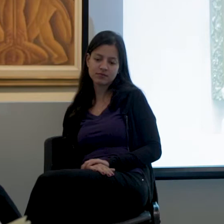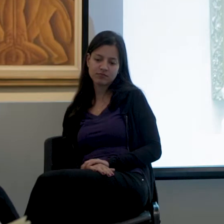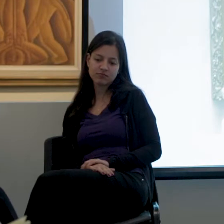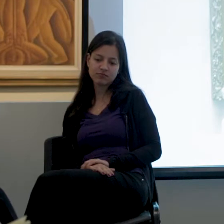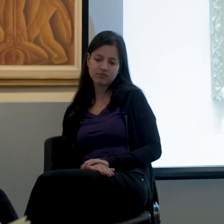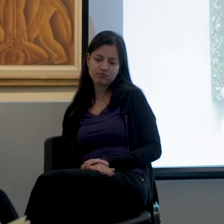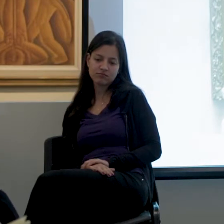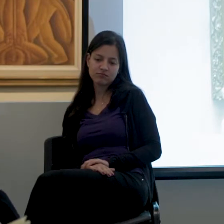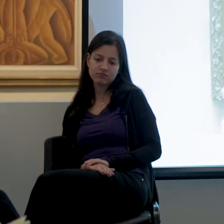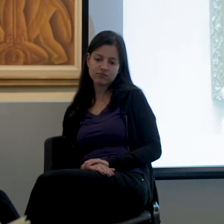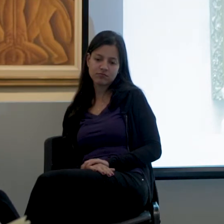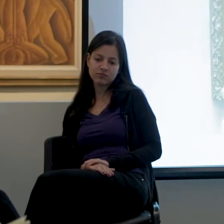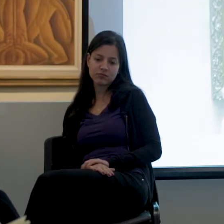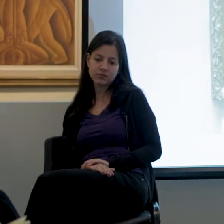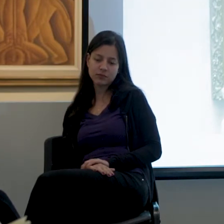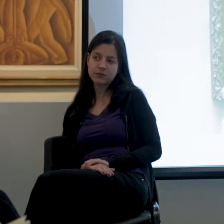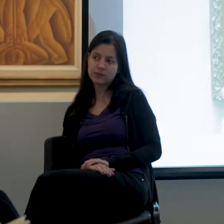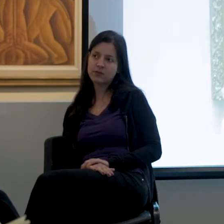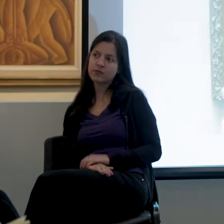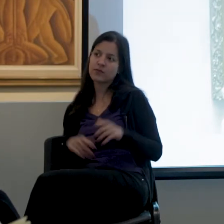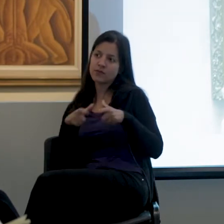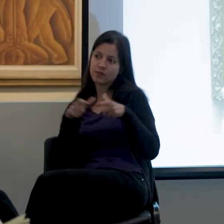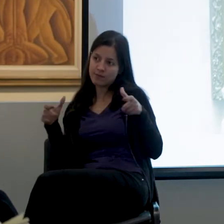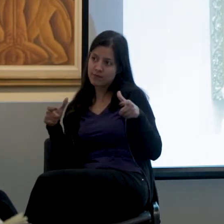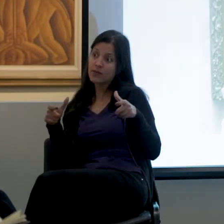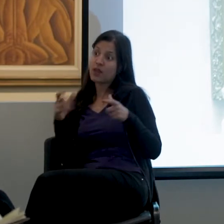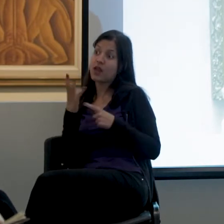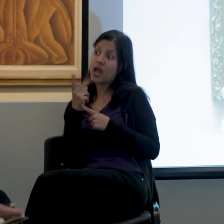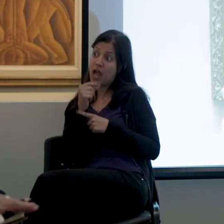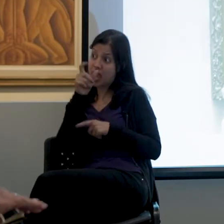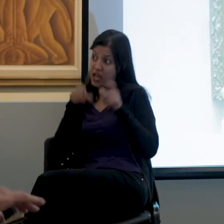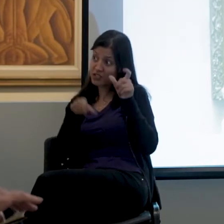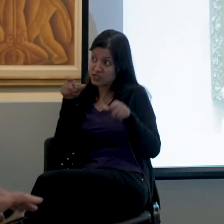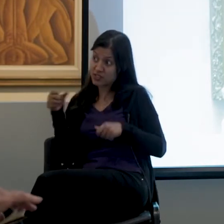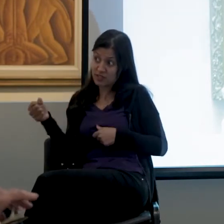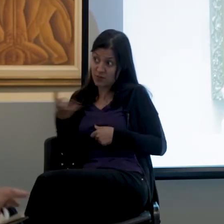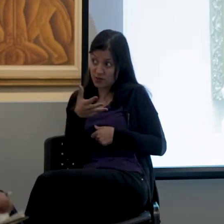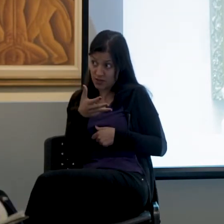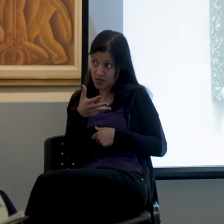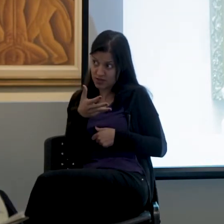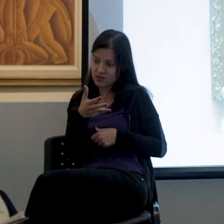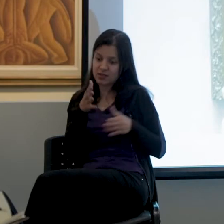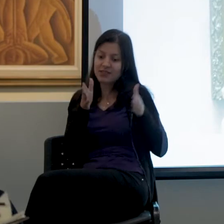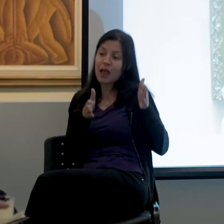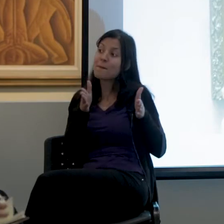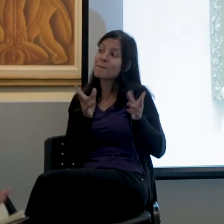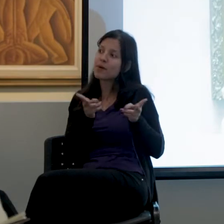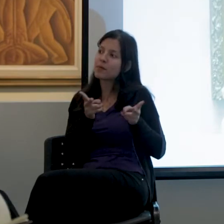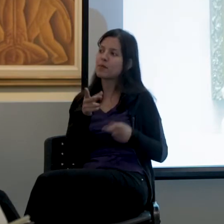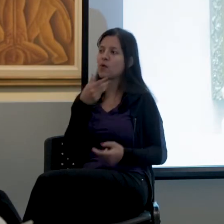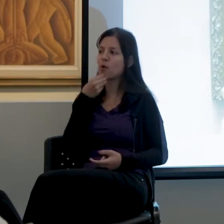Que foi a obsessão do Courbet e de boa parte dos artistas modernos russos, na música o Kandinsky.